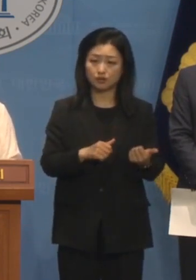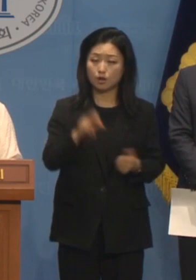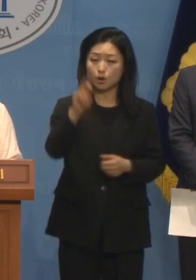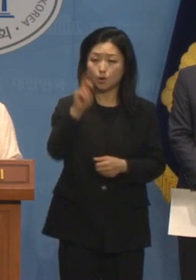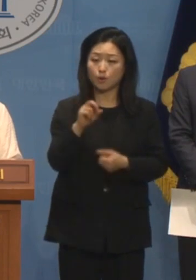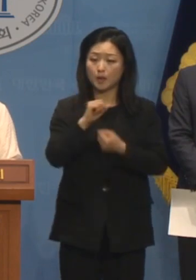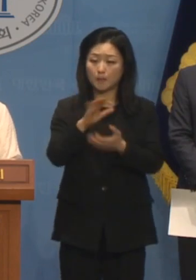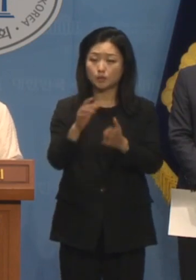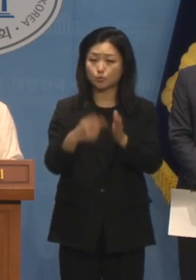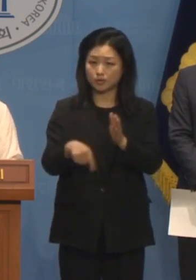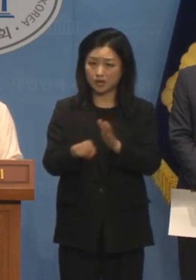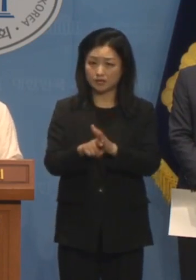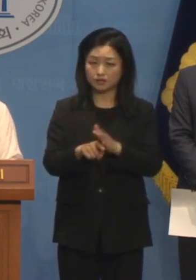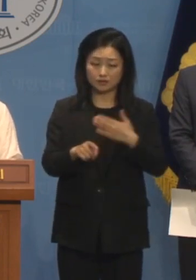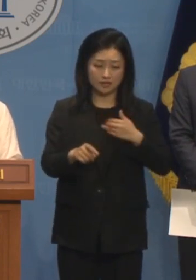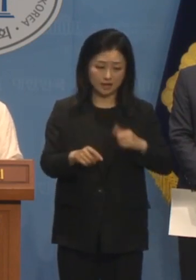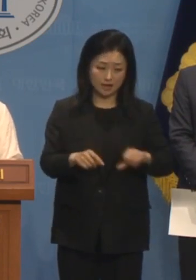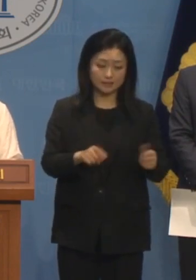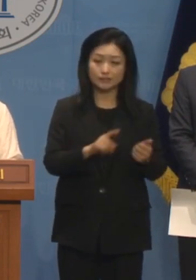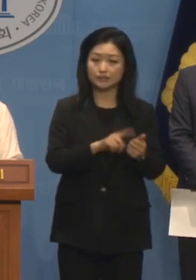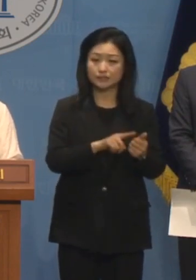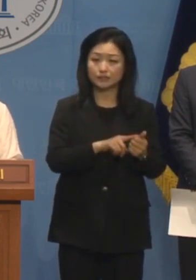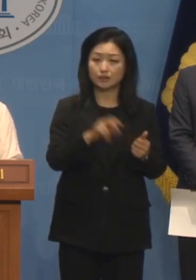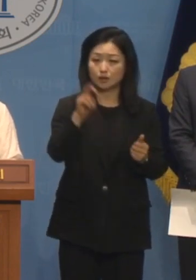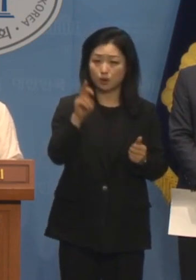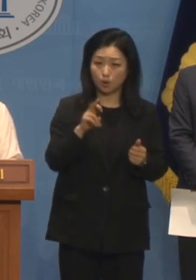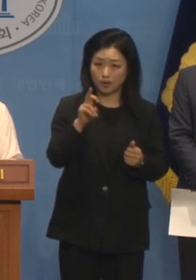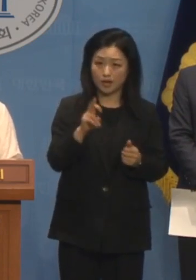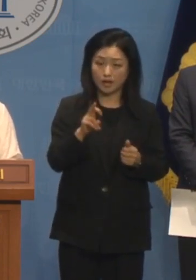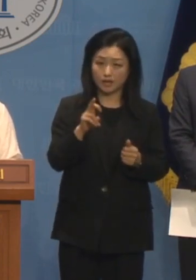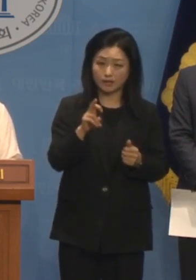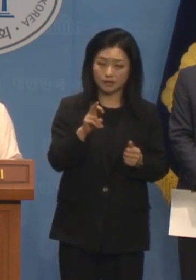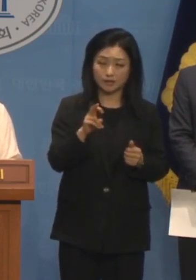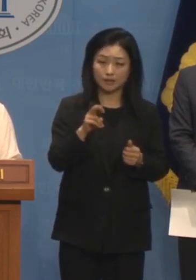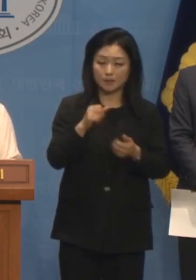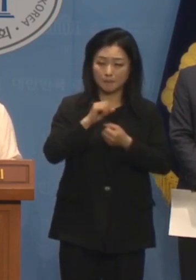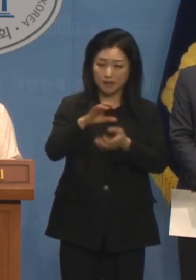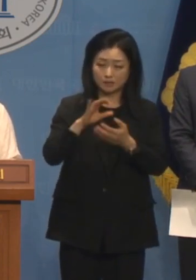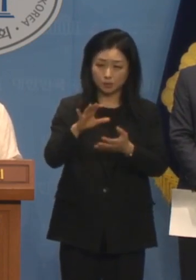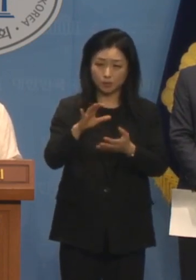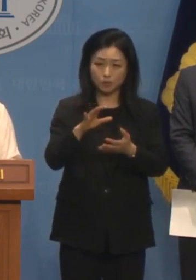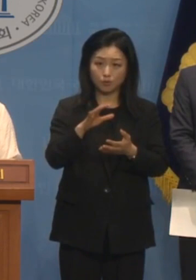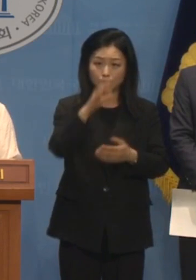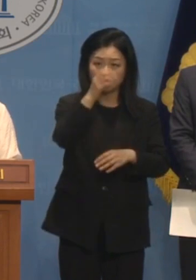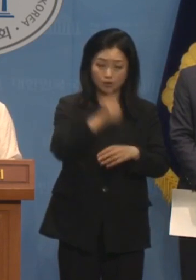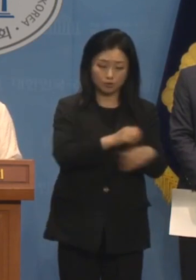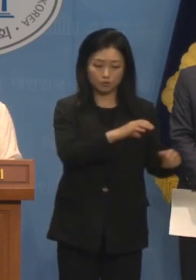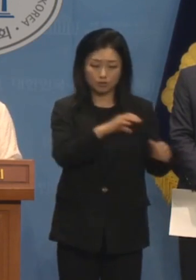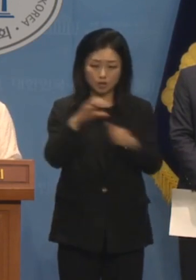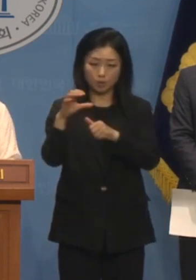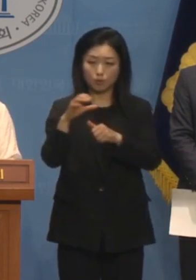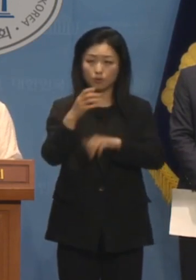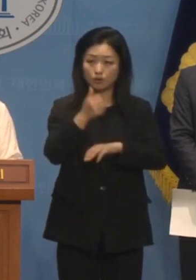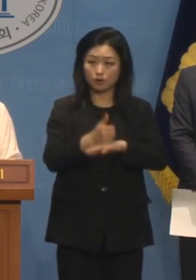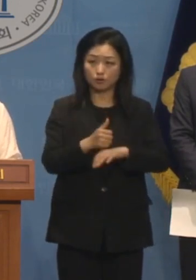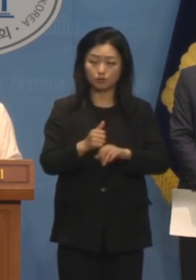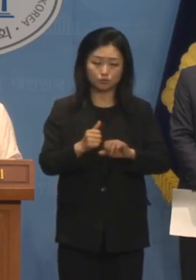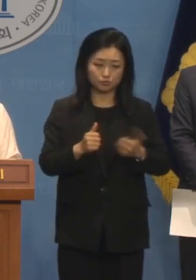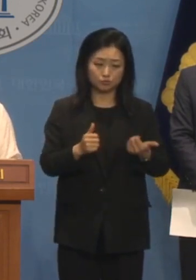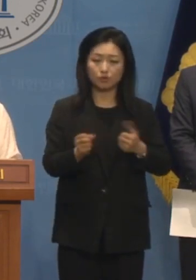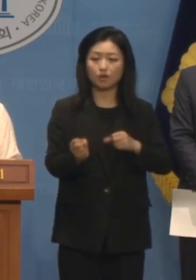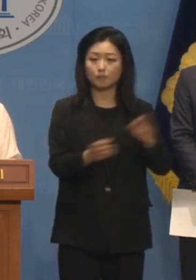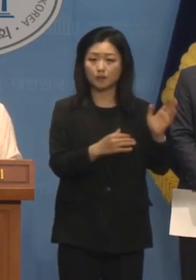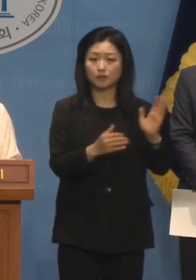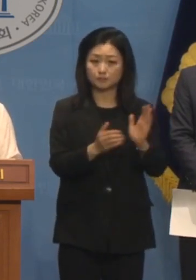로켓 배송을 위하여 덕준이는 로켓의 부속품이 되어 사용되다 소모품으로 버려졌습니다. 그